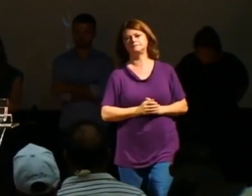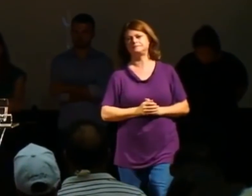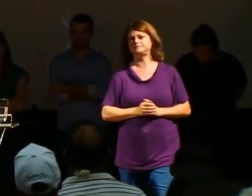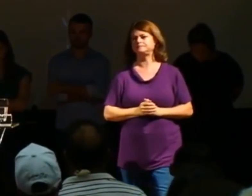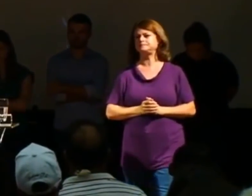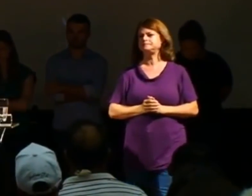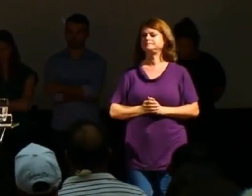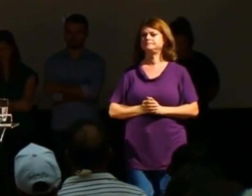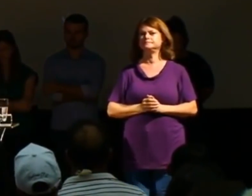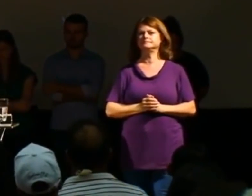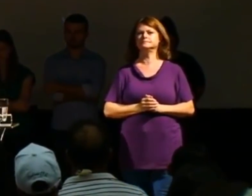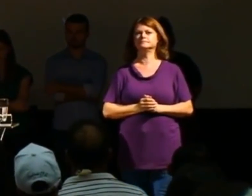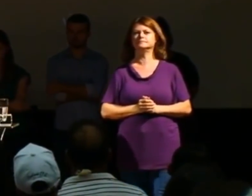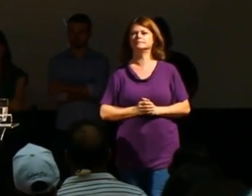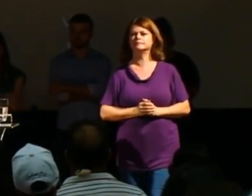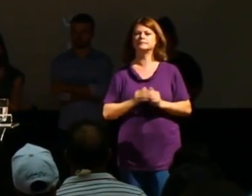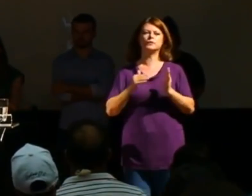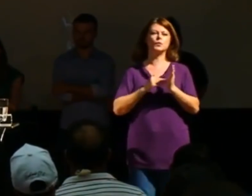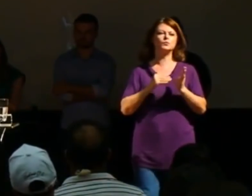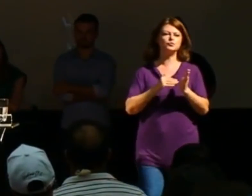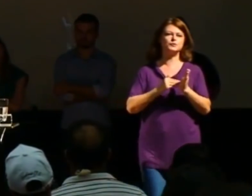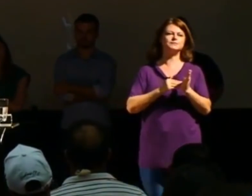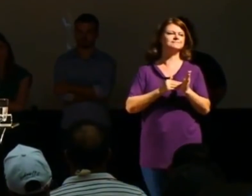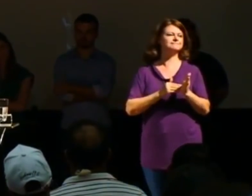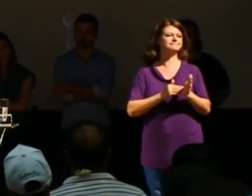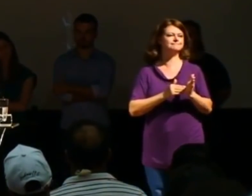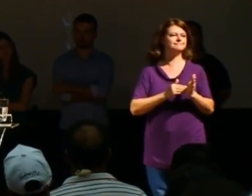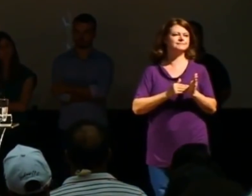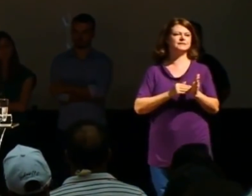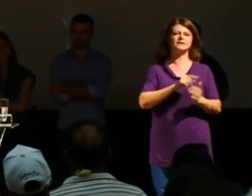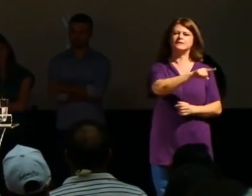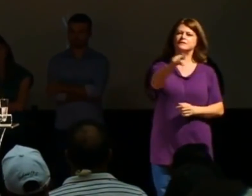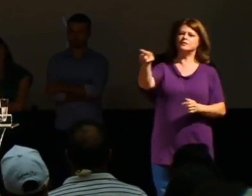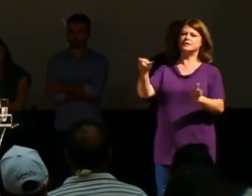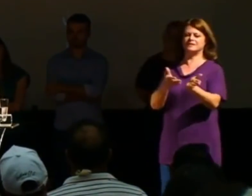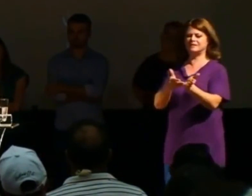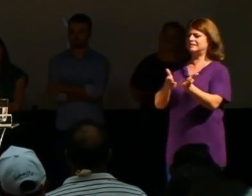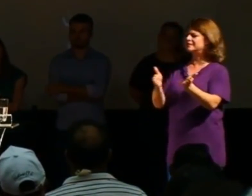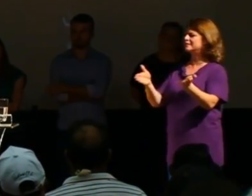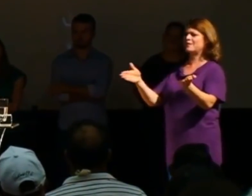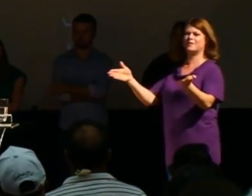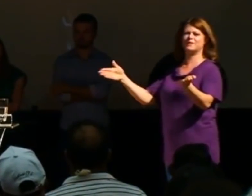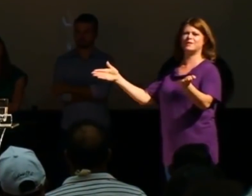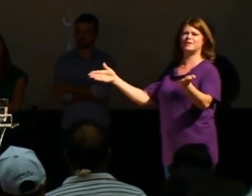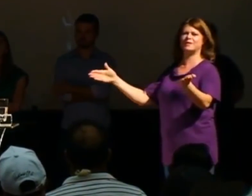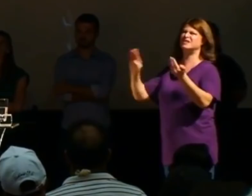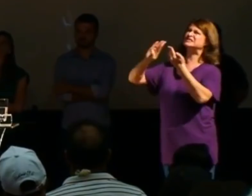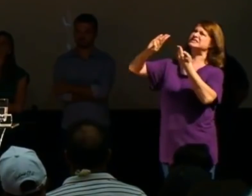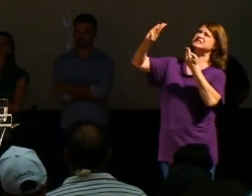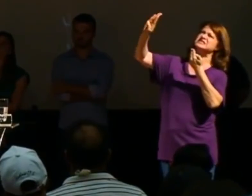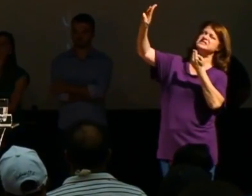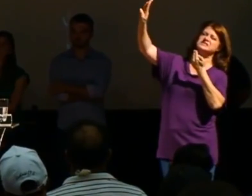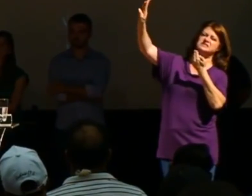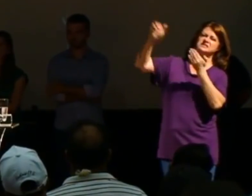essa noite que quer fazer um concerto com o Senhor? Você está afastado, desviado, enfraquecido.